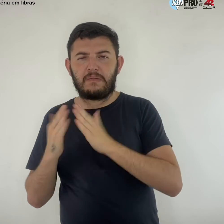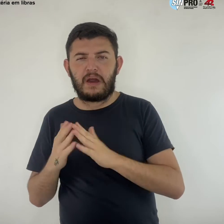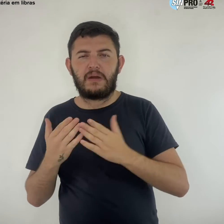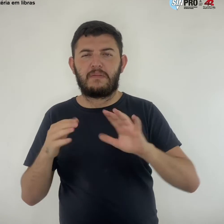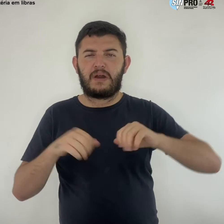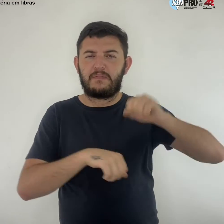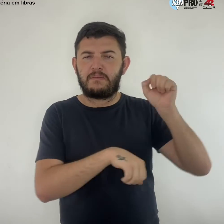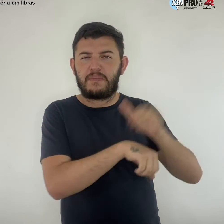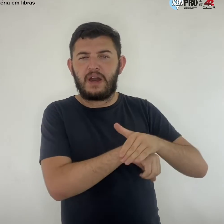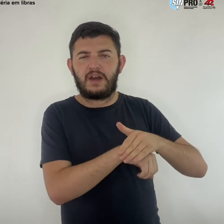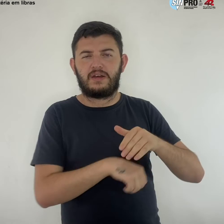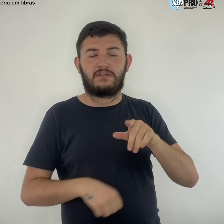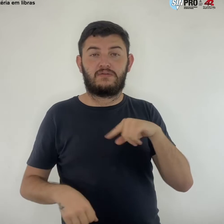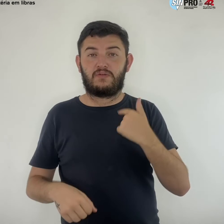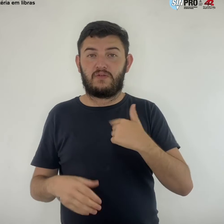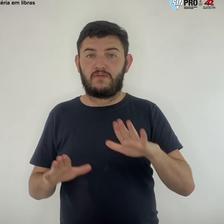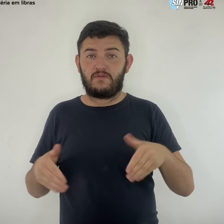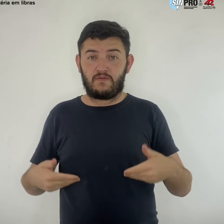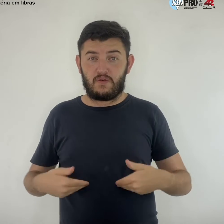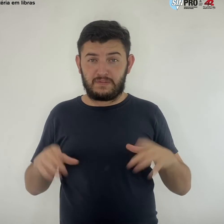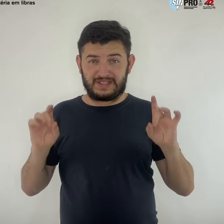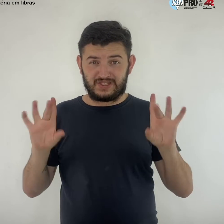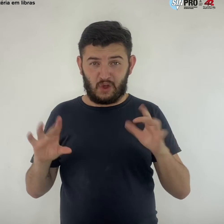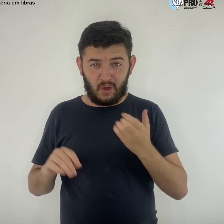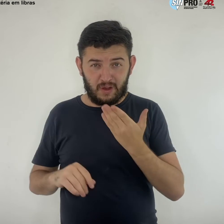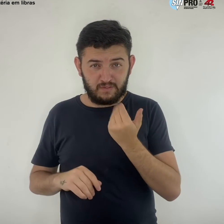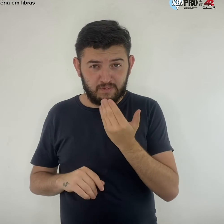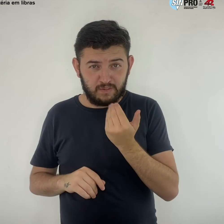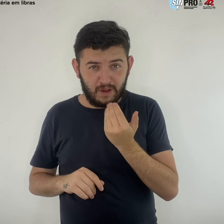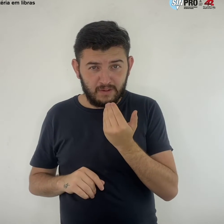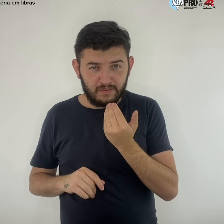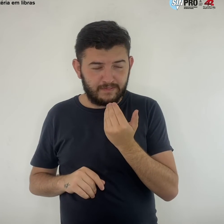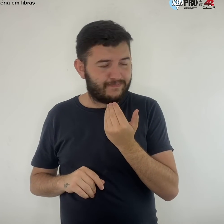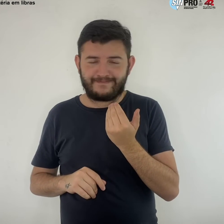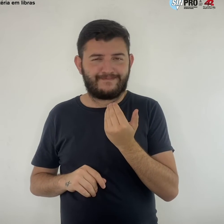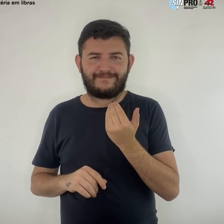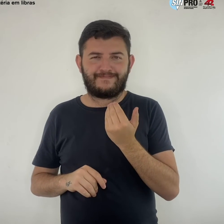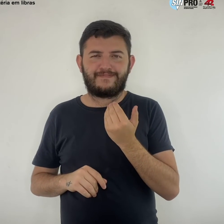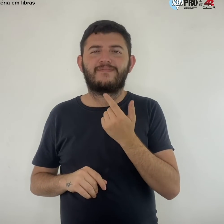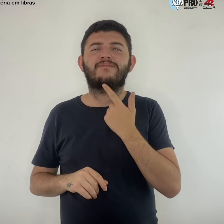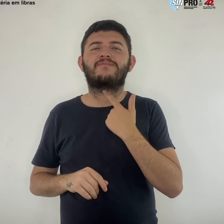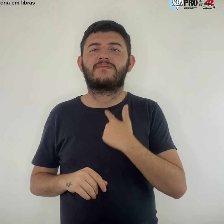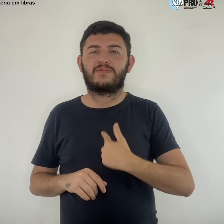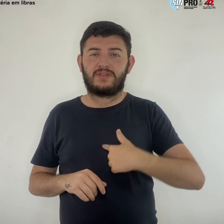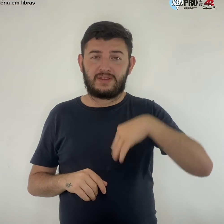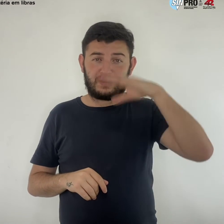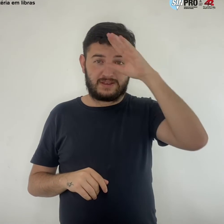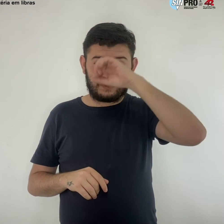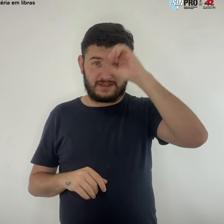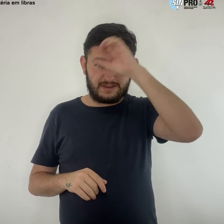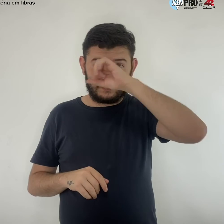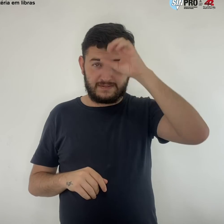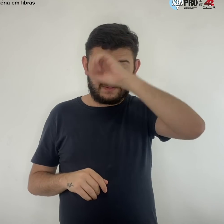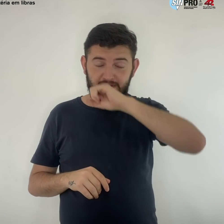a desgraça. Temos fome. Não só fome de alimento, mas também fome de saber,